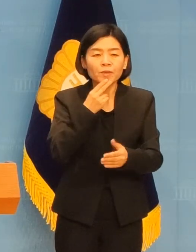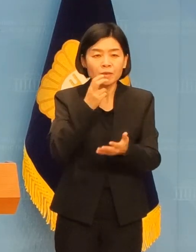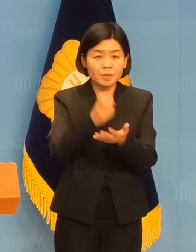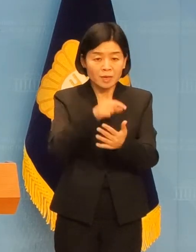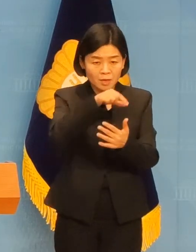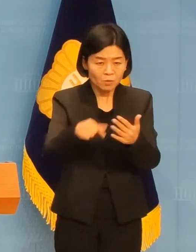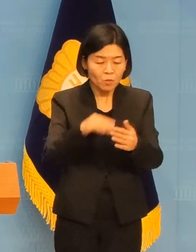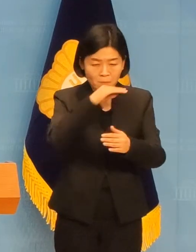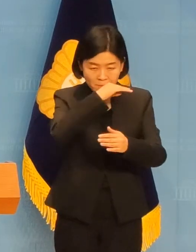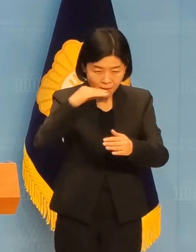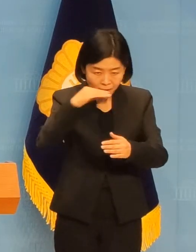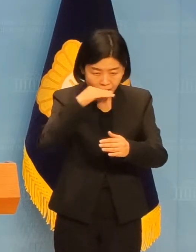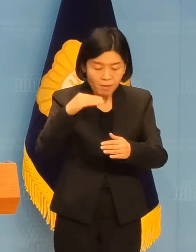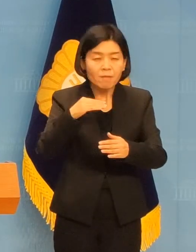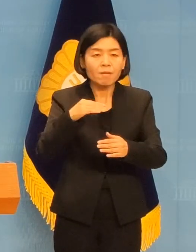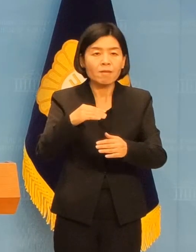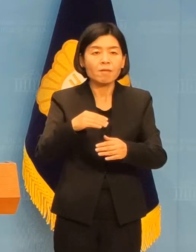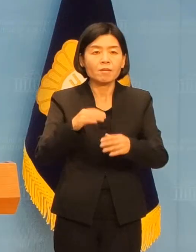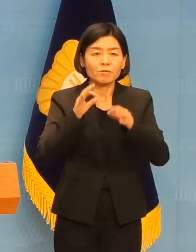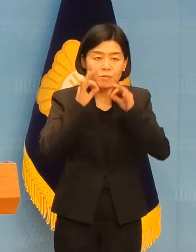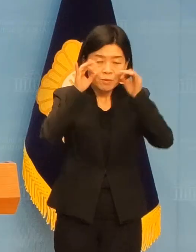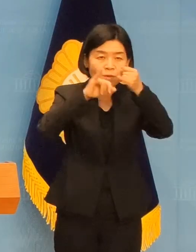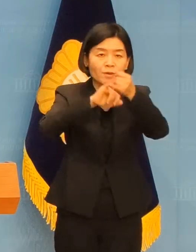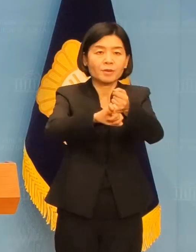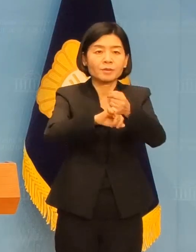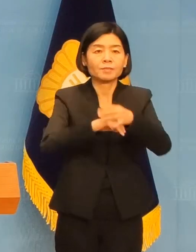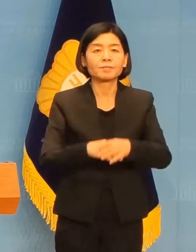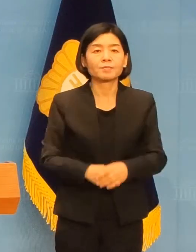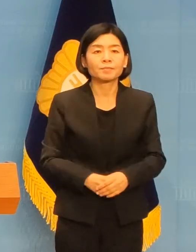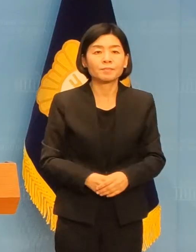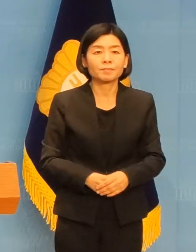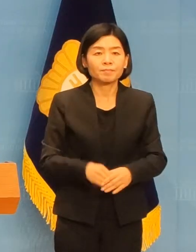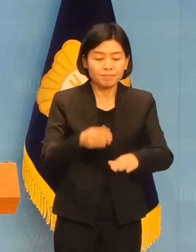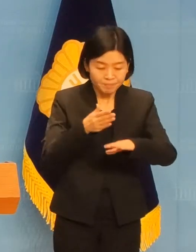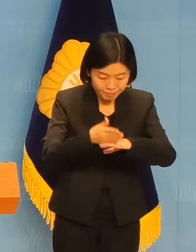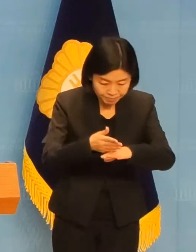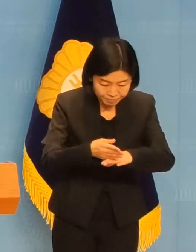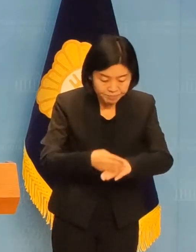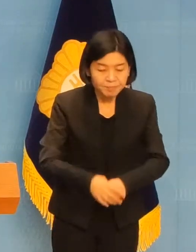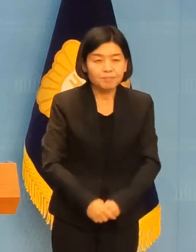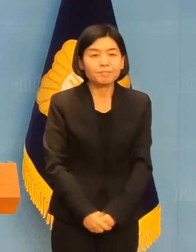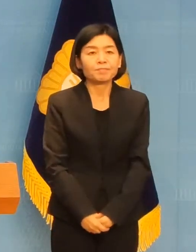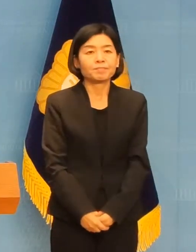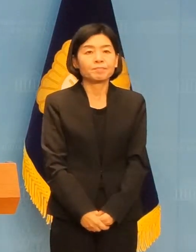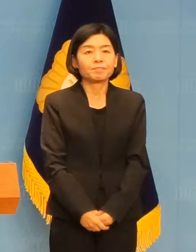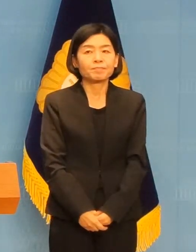일에 끝까지 함께하겠습니다. 이상입니다.